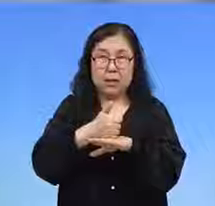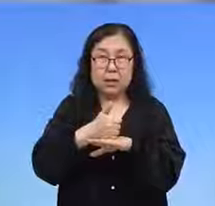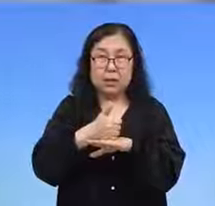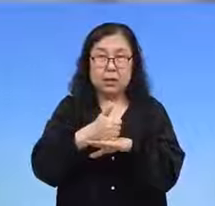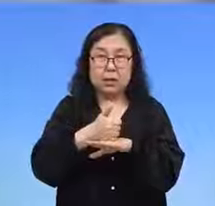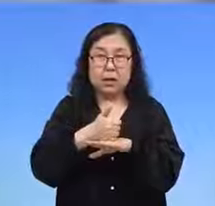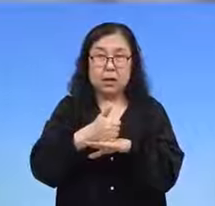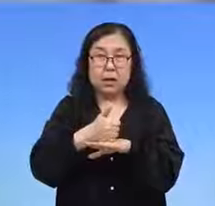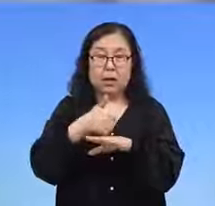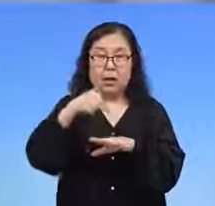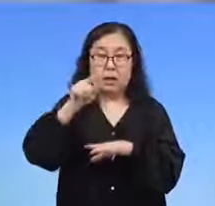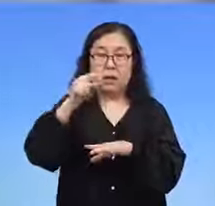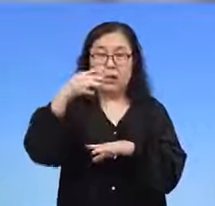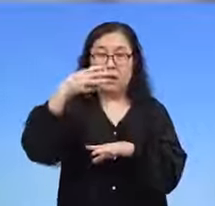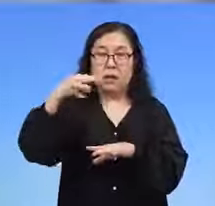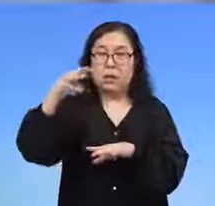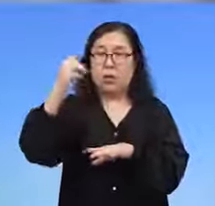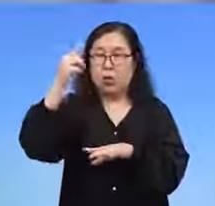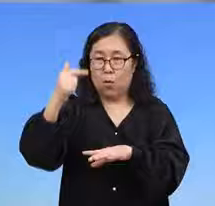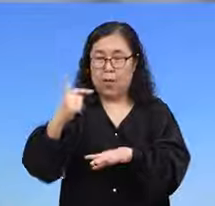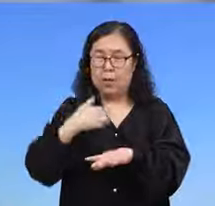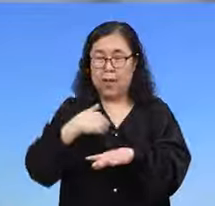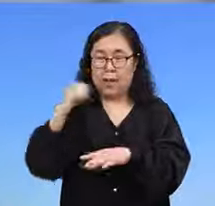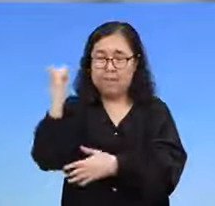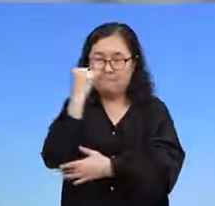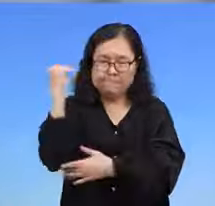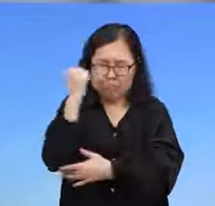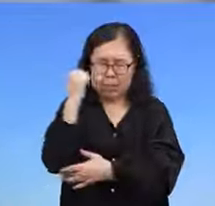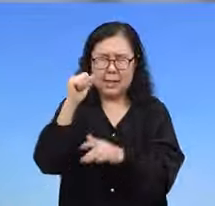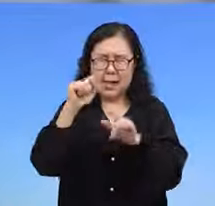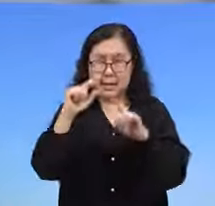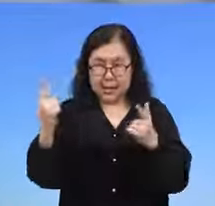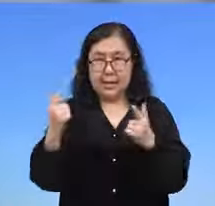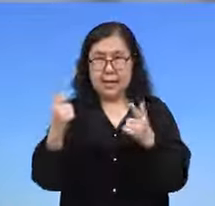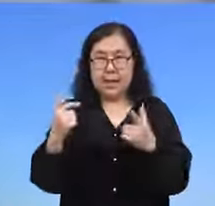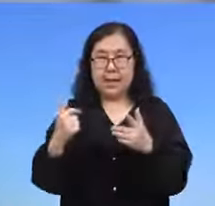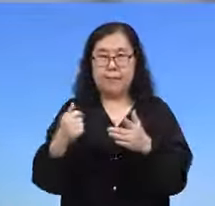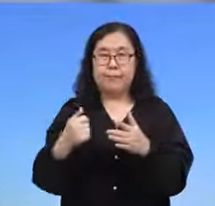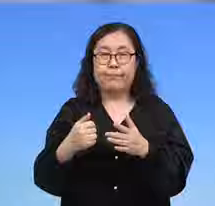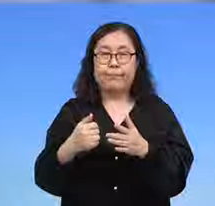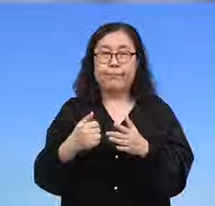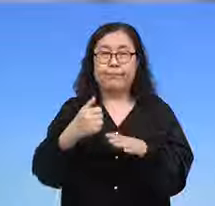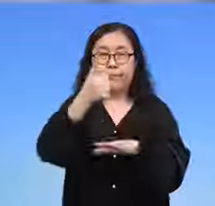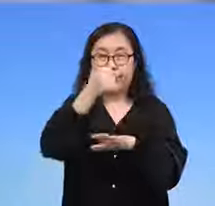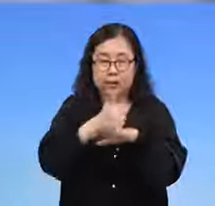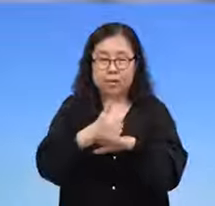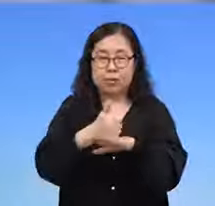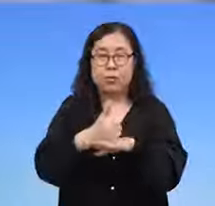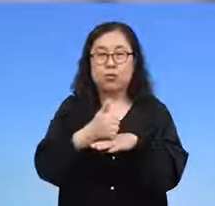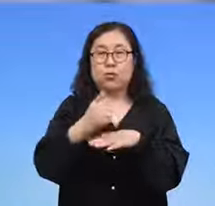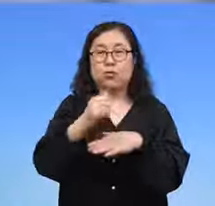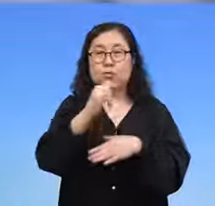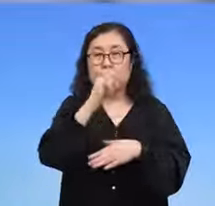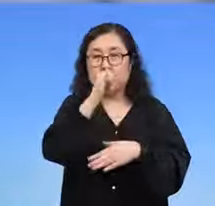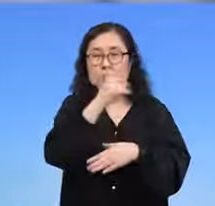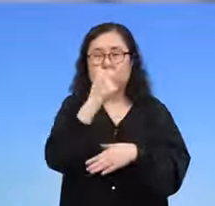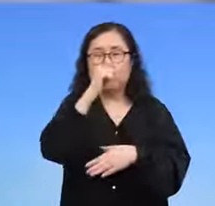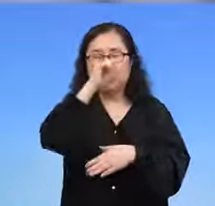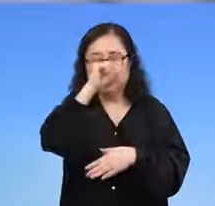결론이 내가 요동치 아니하리라, 이렇게 마무리할 수만 있다면 얼마나